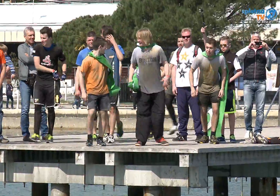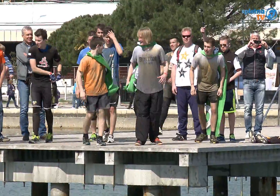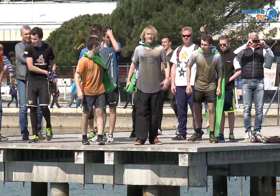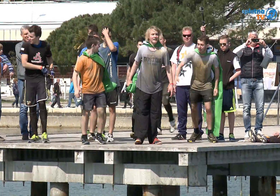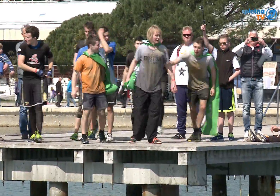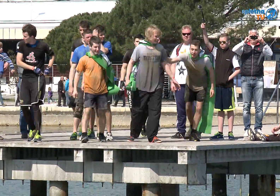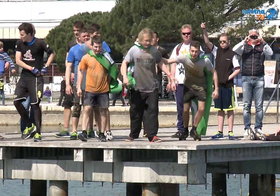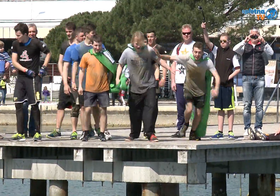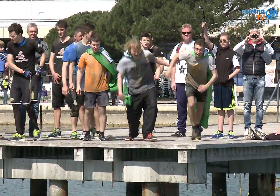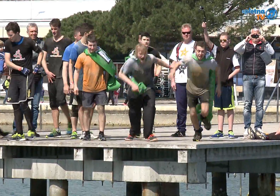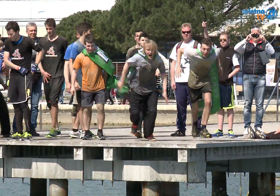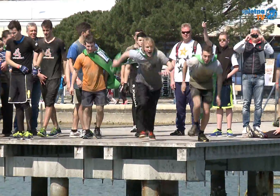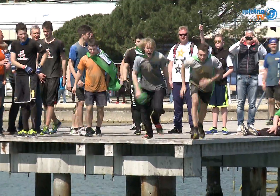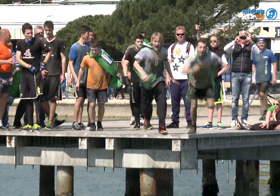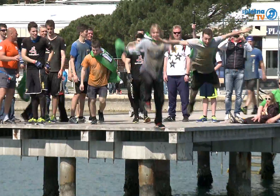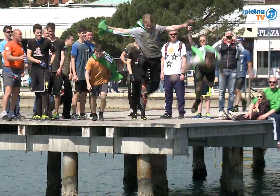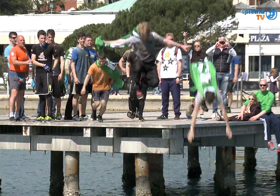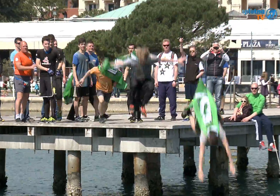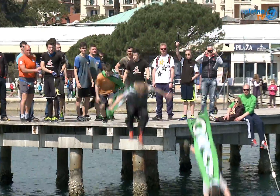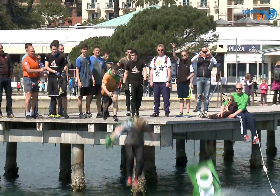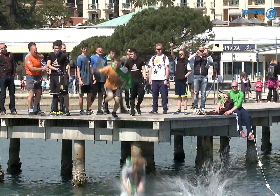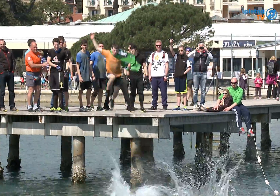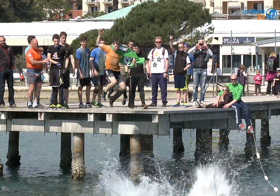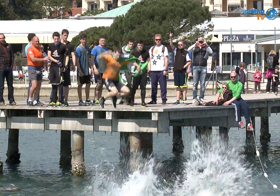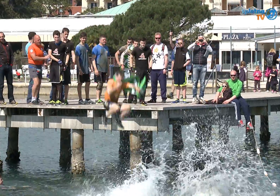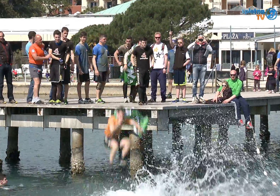Jutri namam samo 12. Bravo!